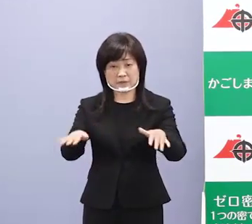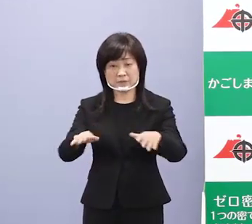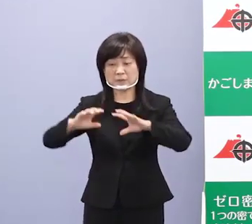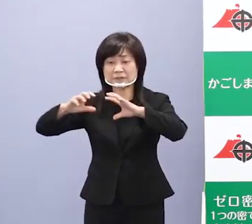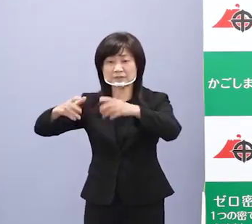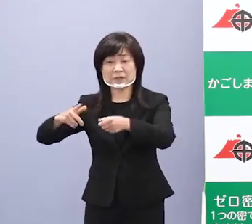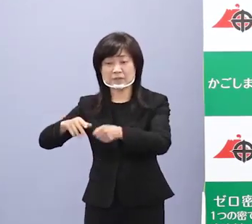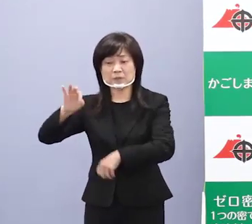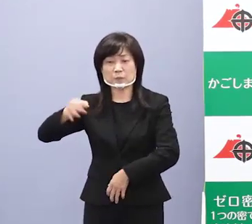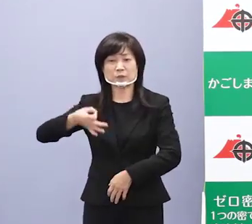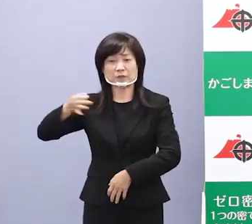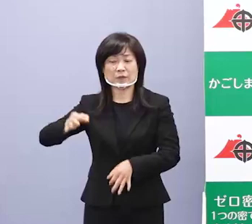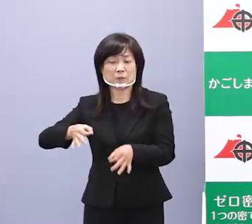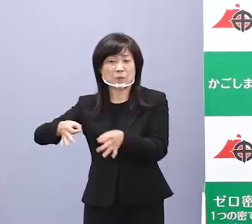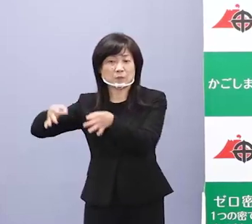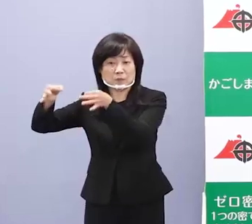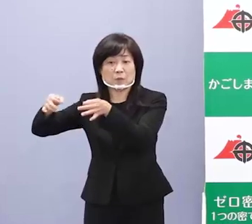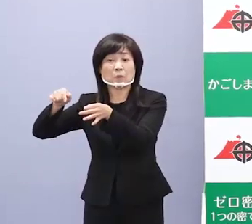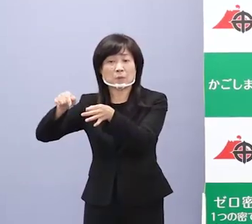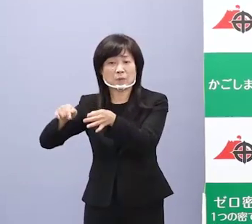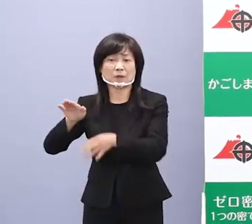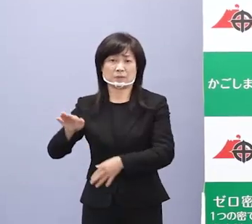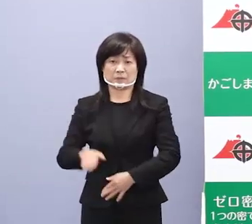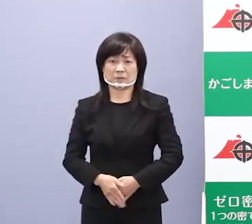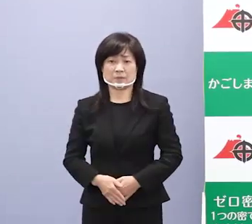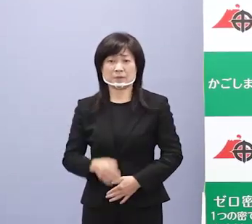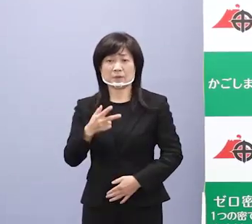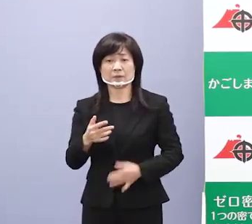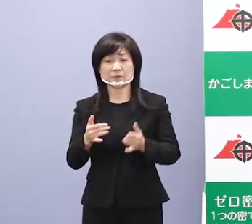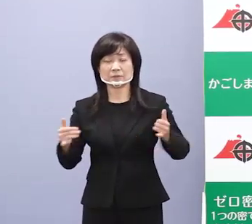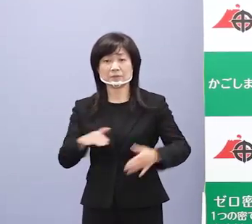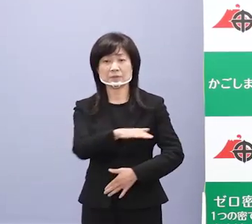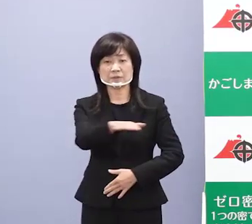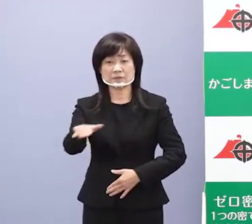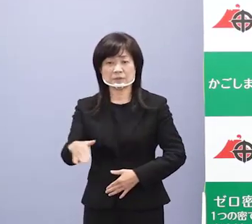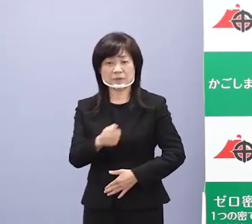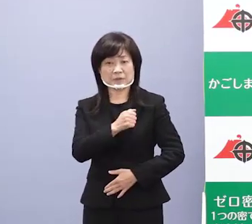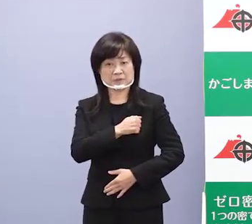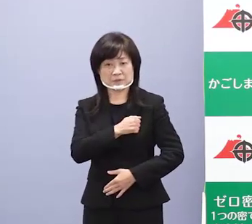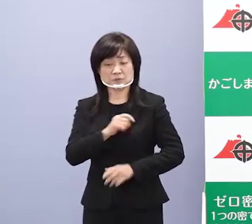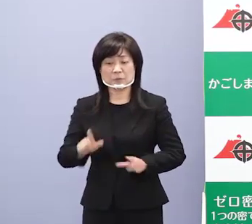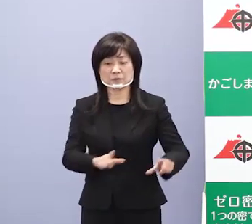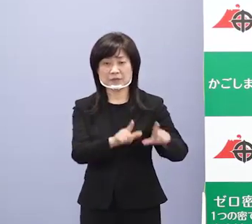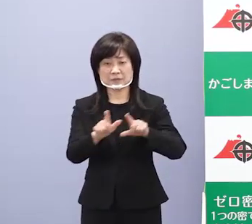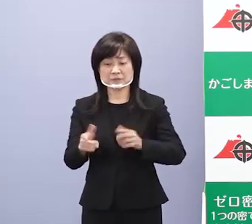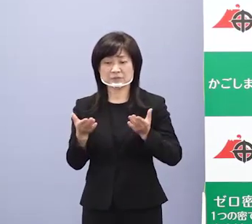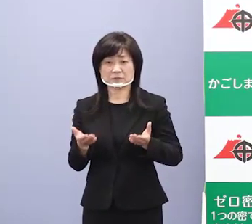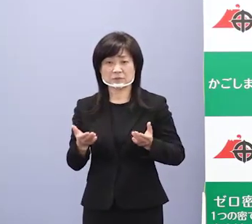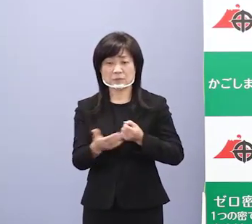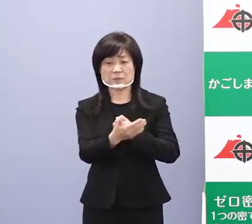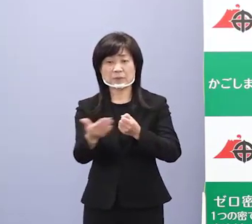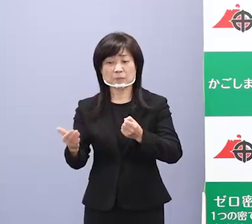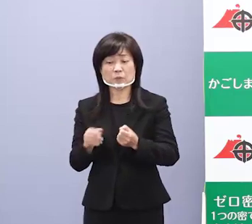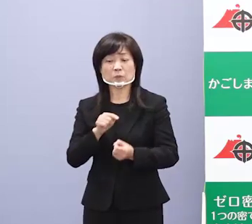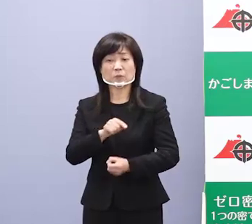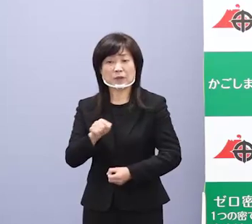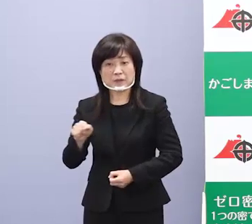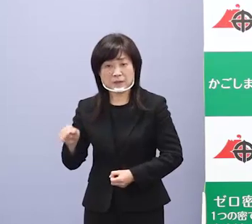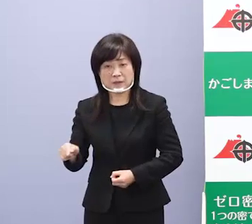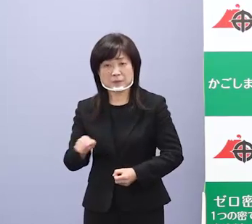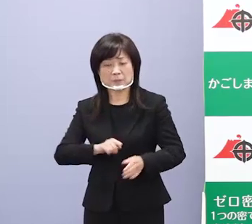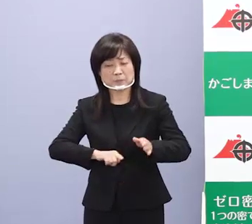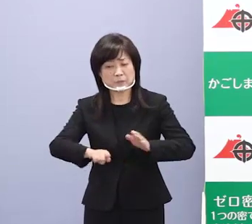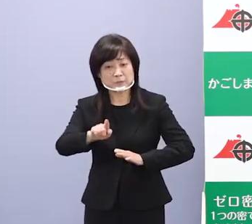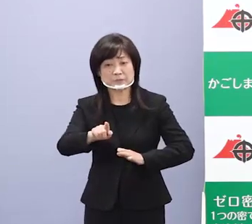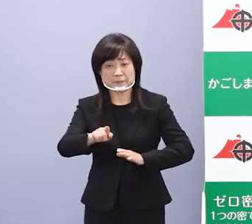的な物価高騰の波も及ぶ中、市民の命、暮らし、仕事を守ることを最優